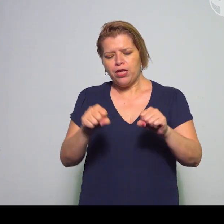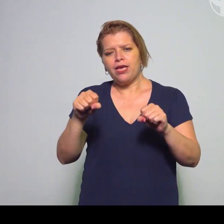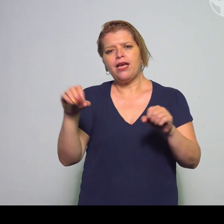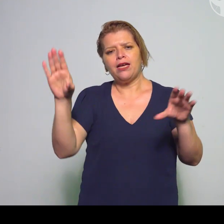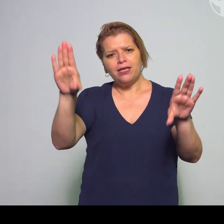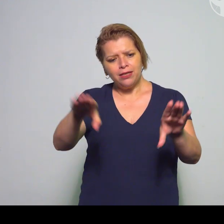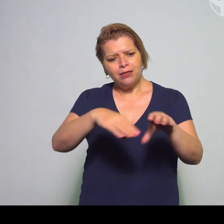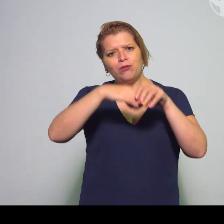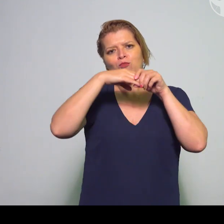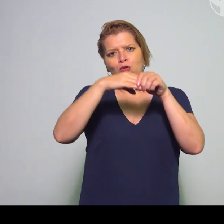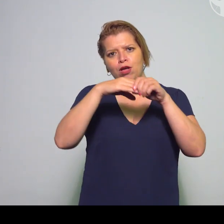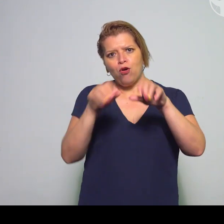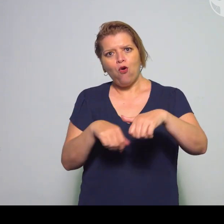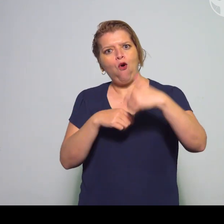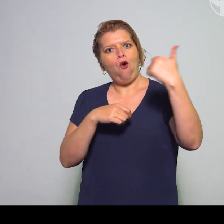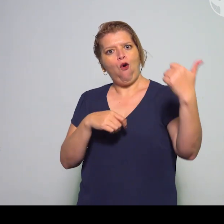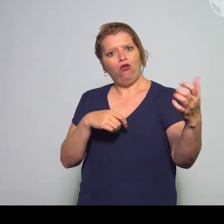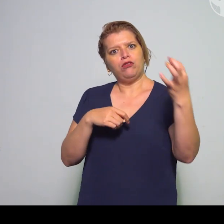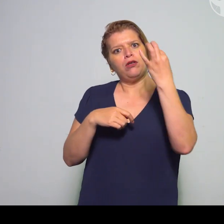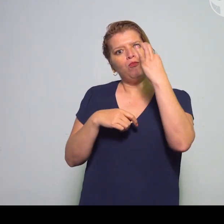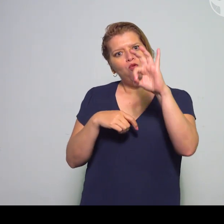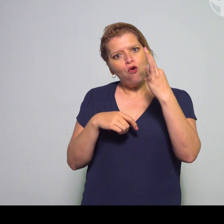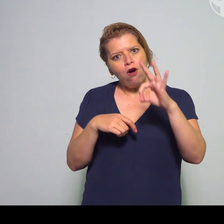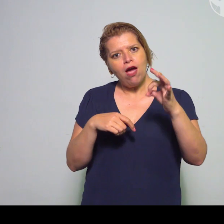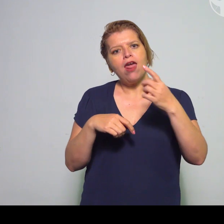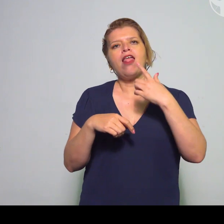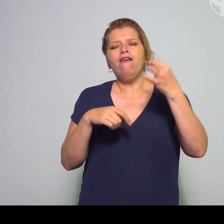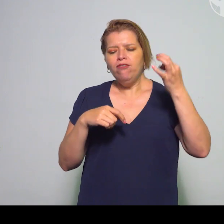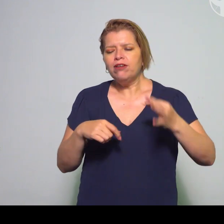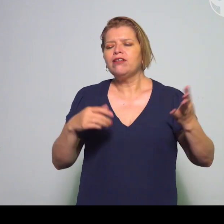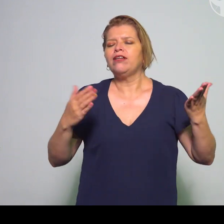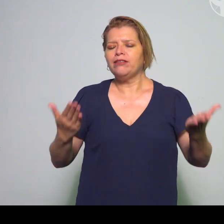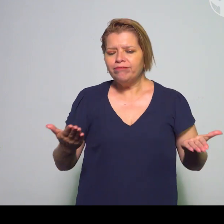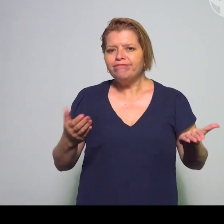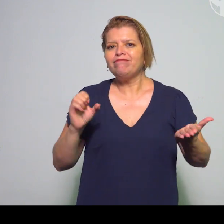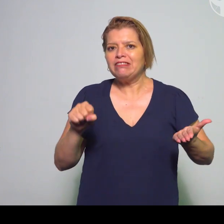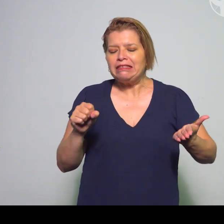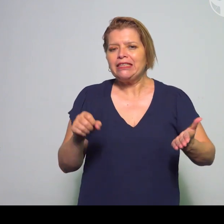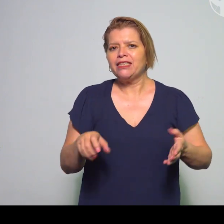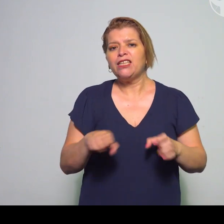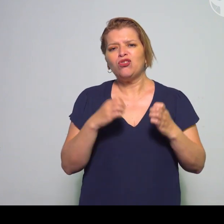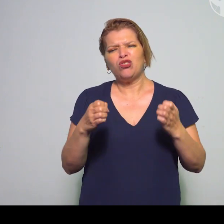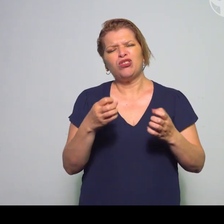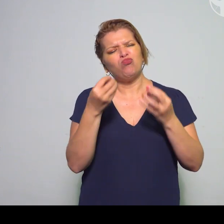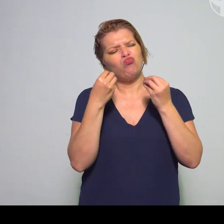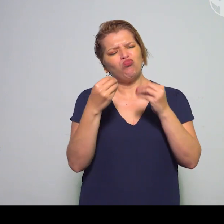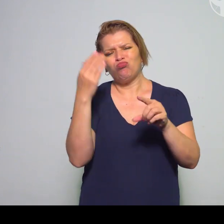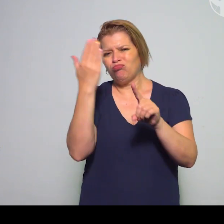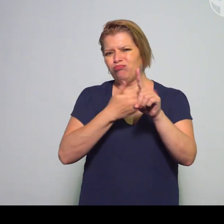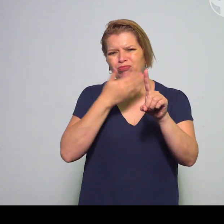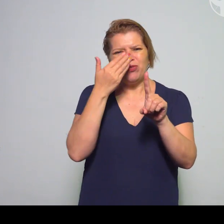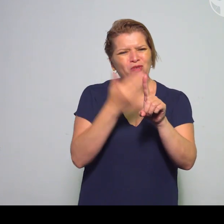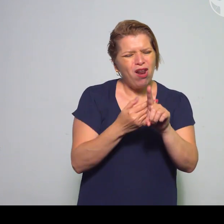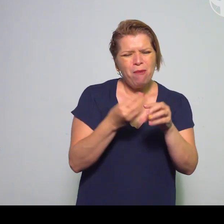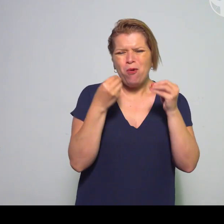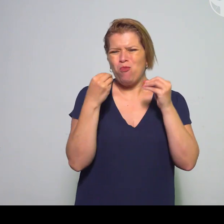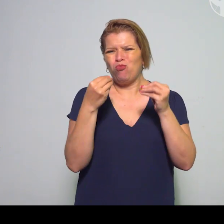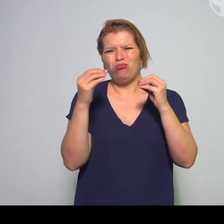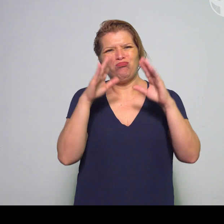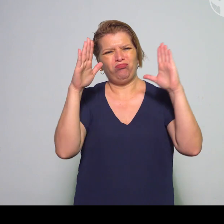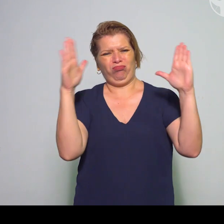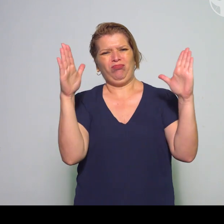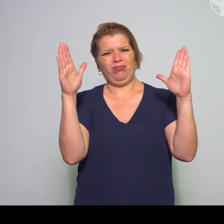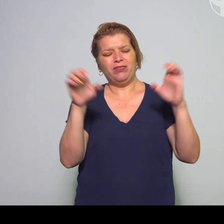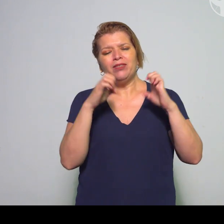una mujer que pudiera darle hijos. Entonces, ¿se dan cuenta? Había realmente un problema, una familia